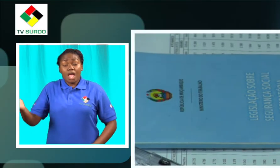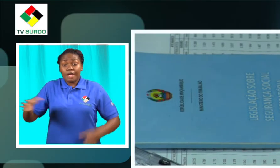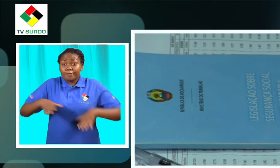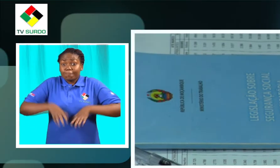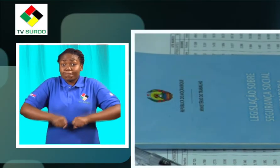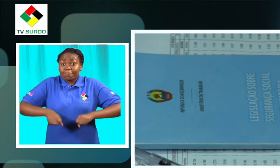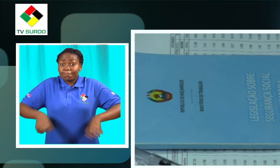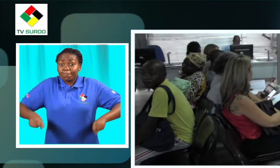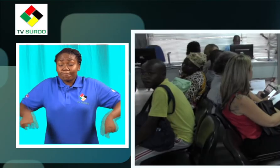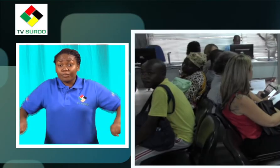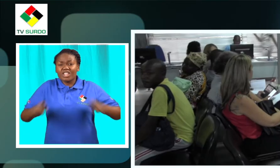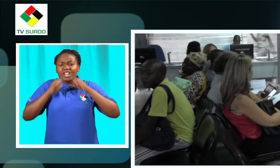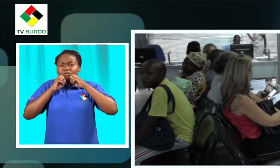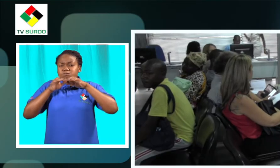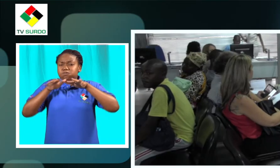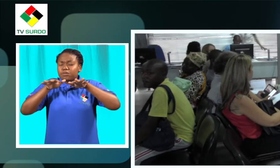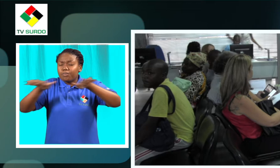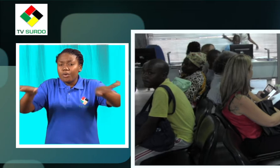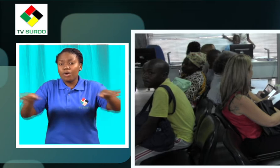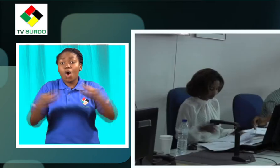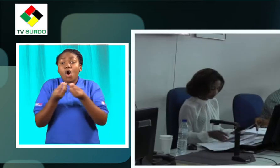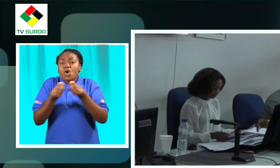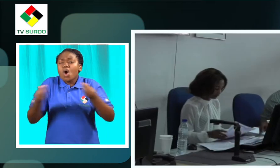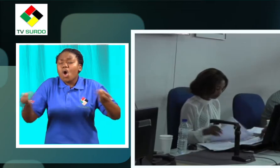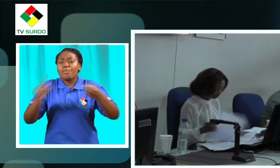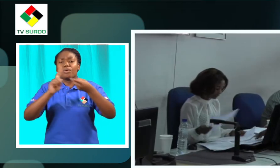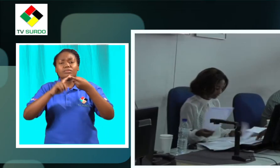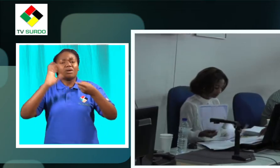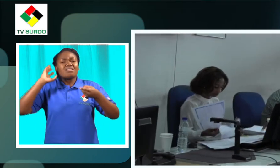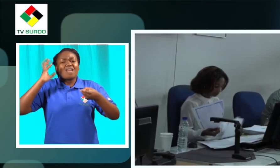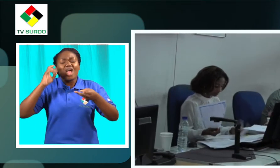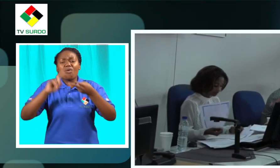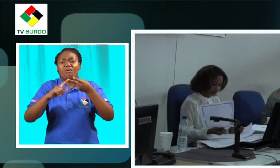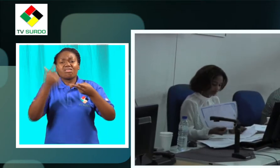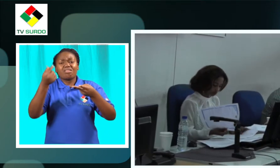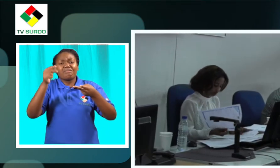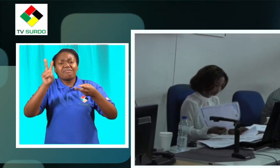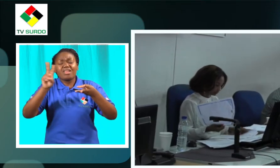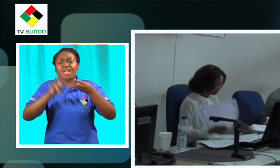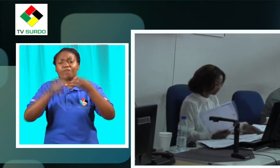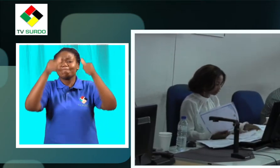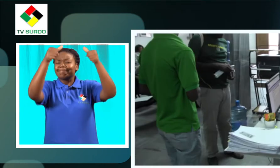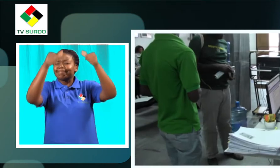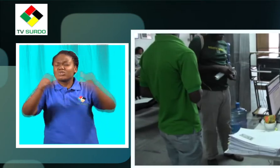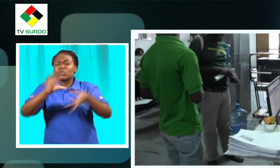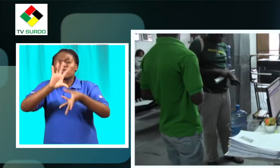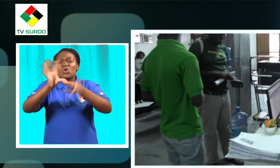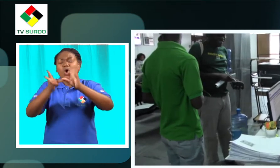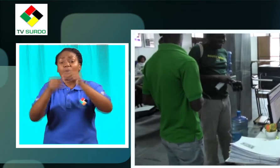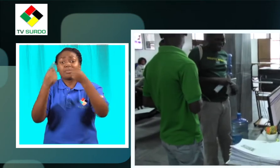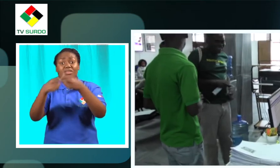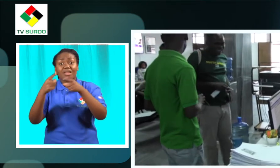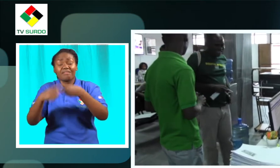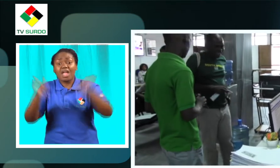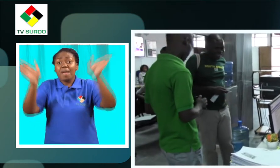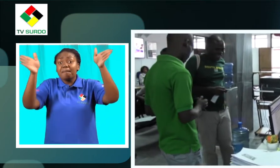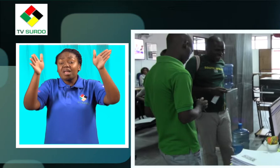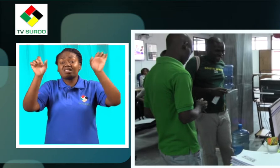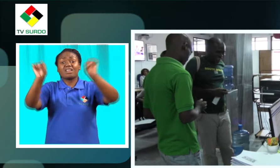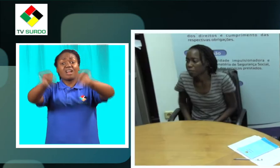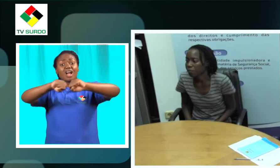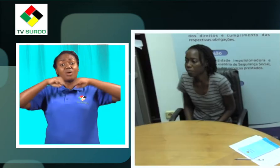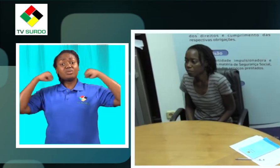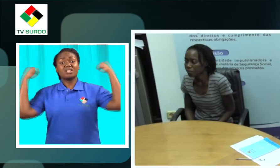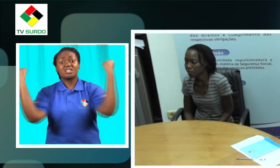divulgação dos seus serviços, o INSS tem optado por canais como rádio, televisão, pafletos de publicação direta